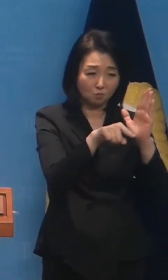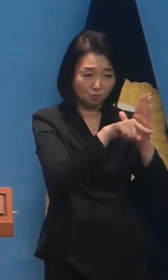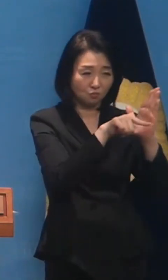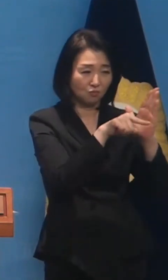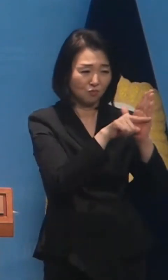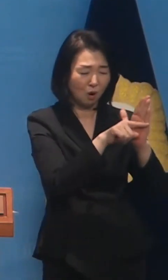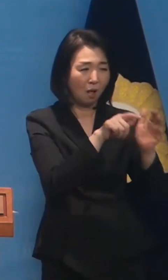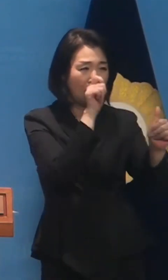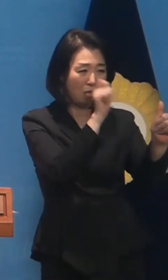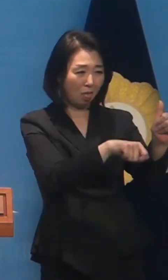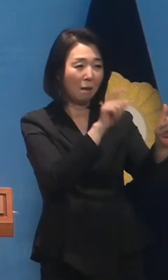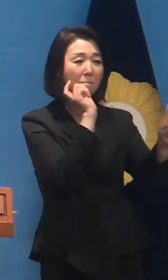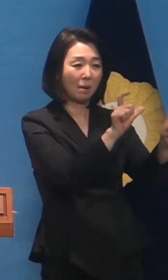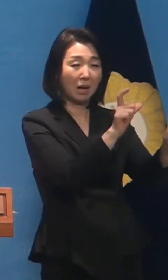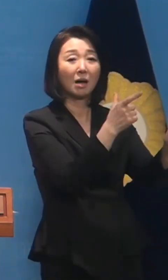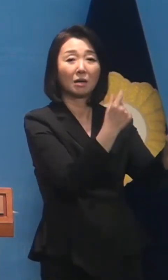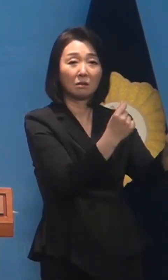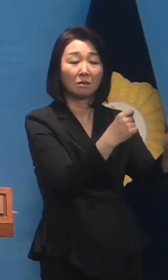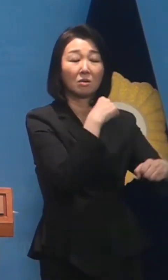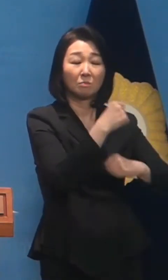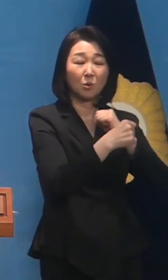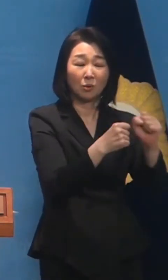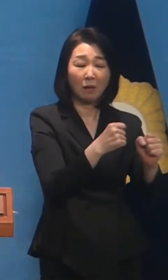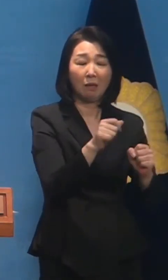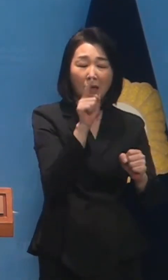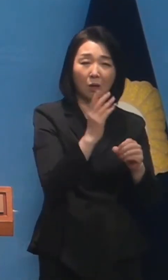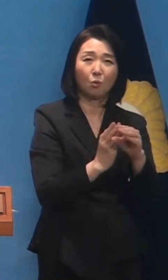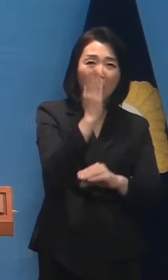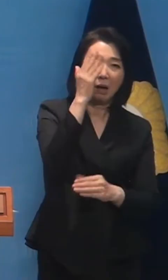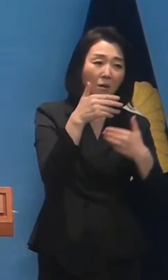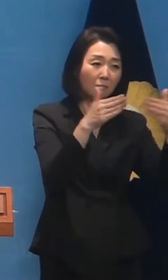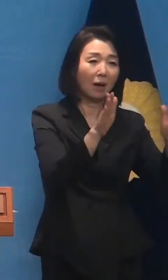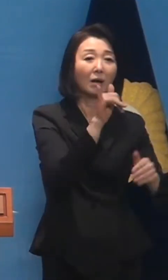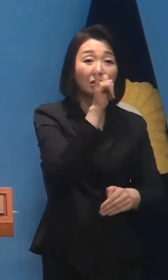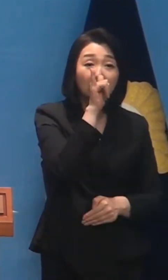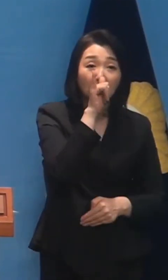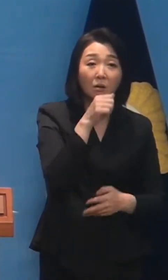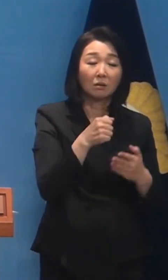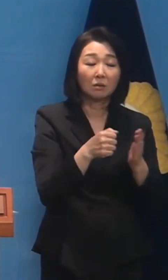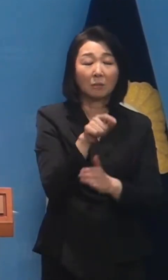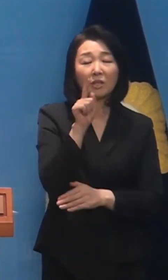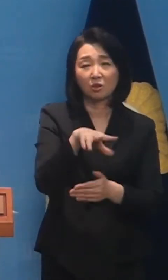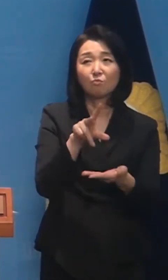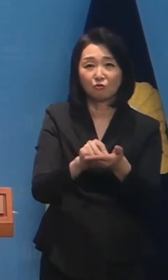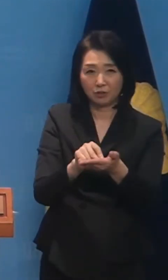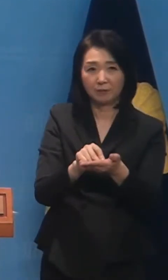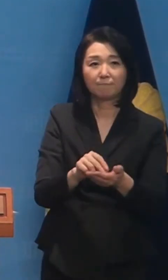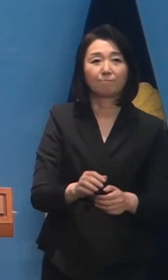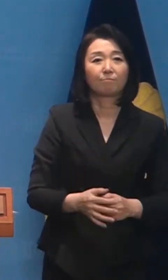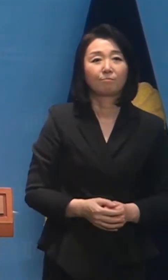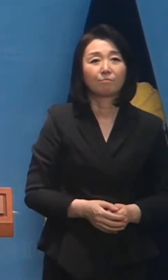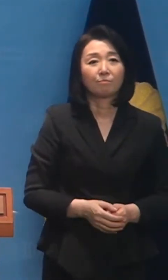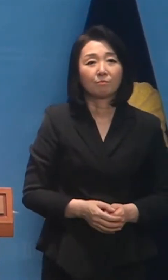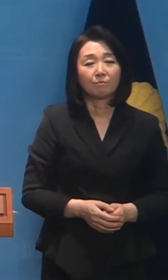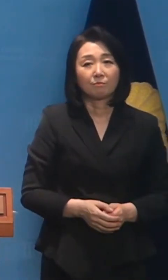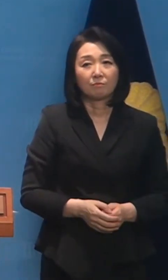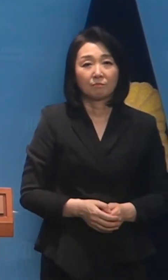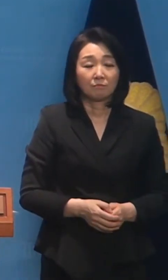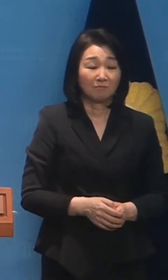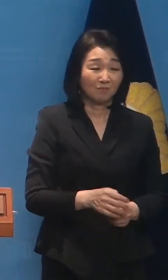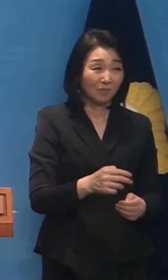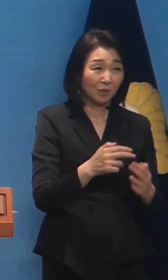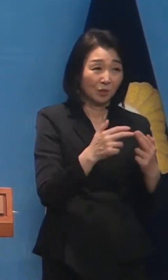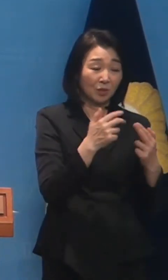부정적 프레임으로 규정하고 있다, 표현의 수위가 매우 가격하다는 이유를 들며 이를 문제 삼았습니다. 즉